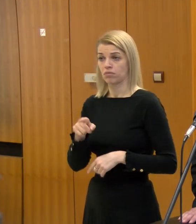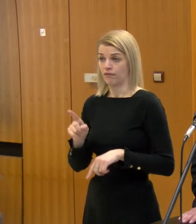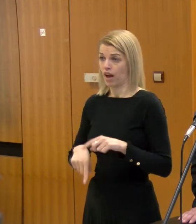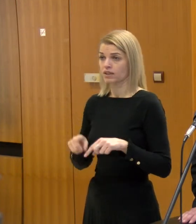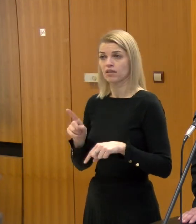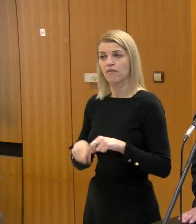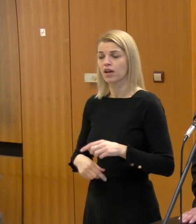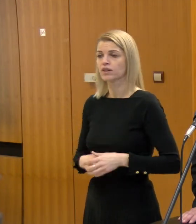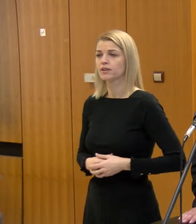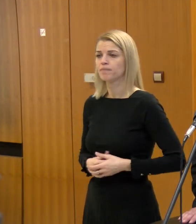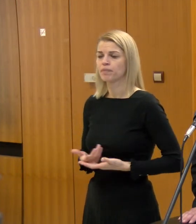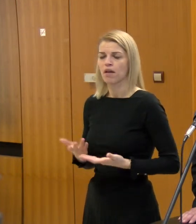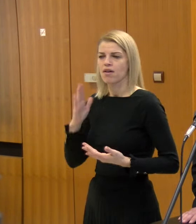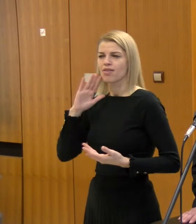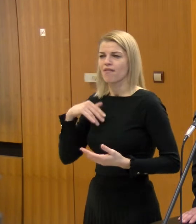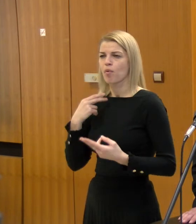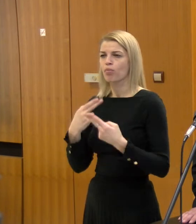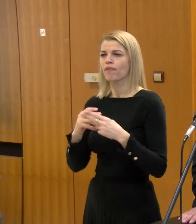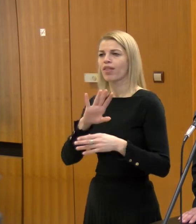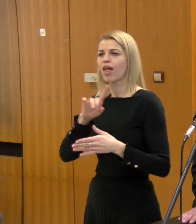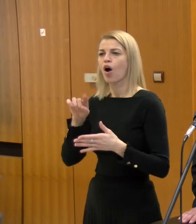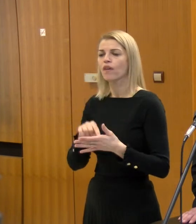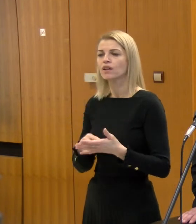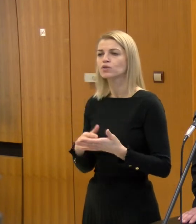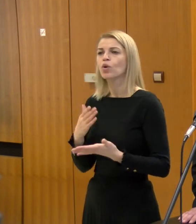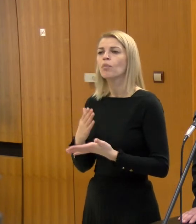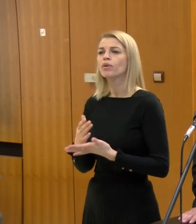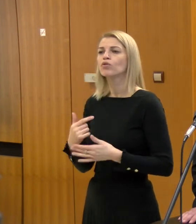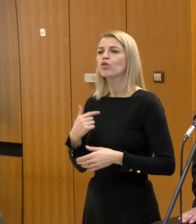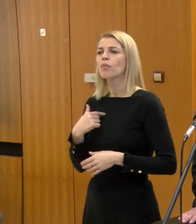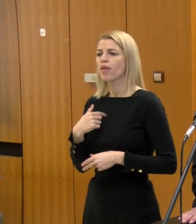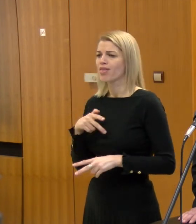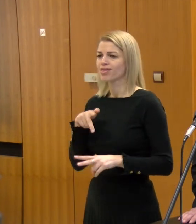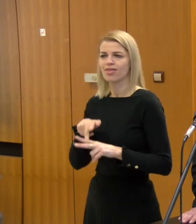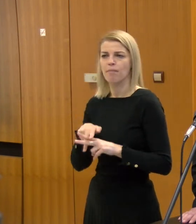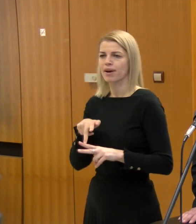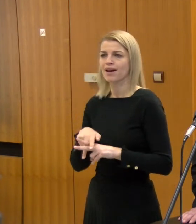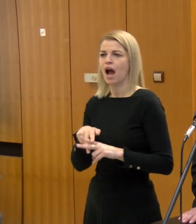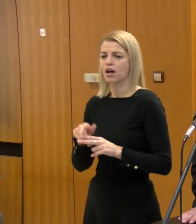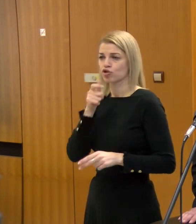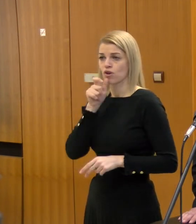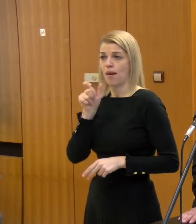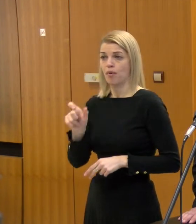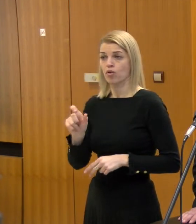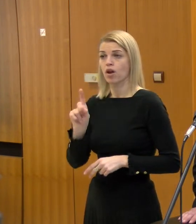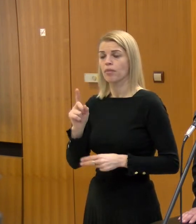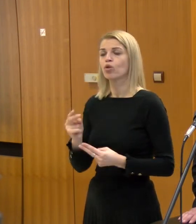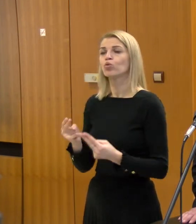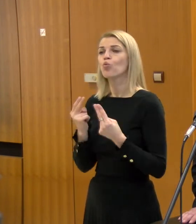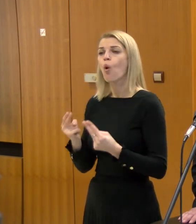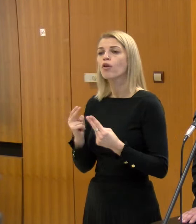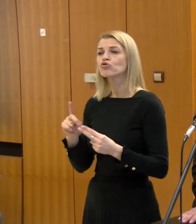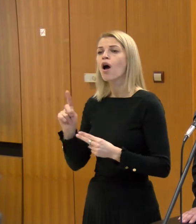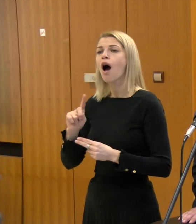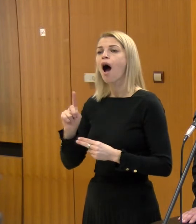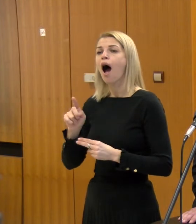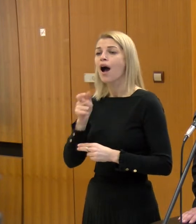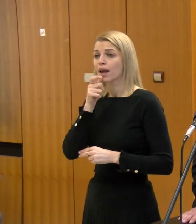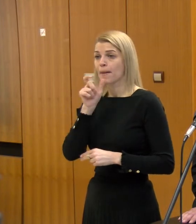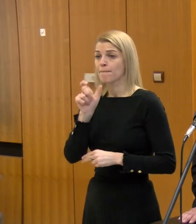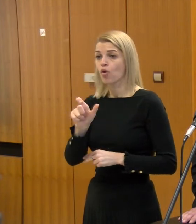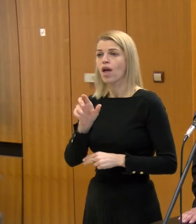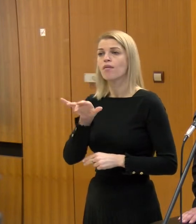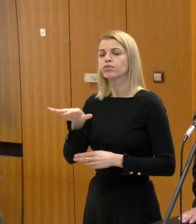Neviem na tú otázku odpovedať, pretože neprekáža mi nejaký pojem. Dôležité je, aký dostane ten